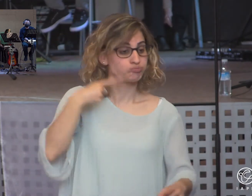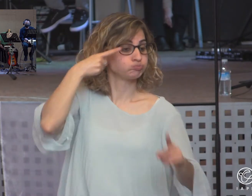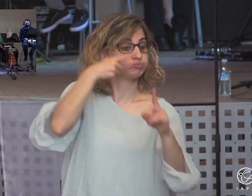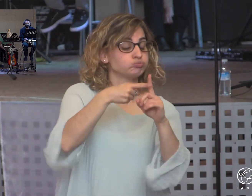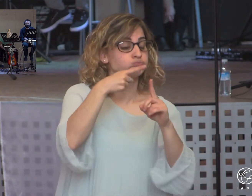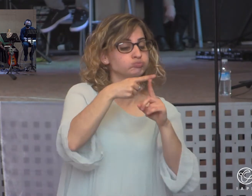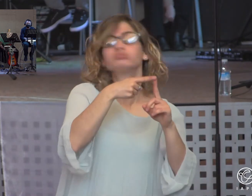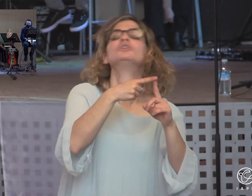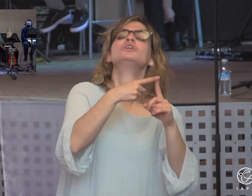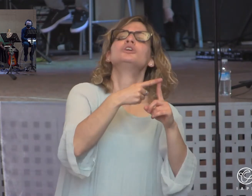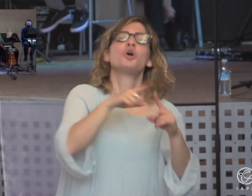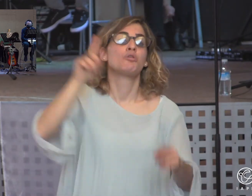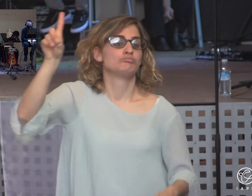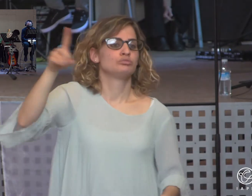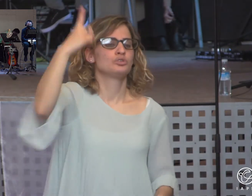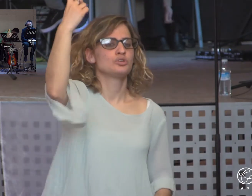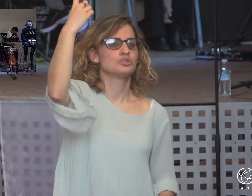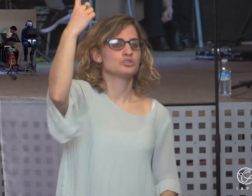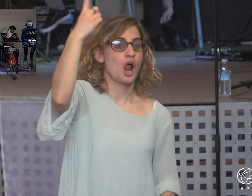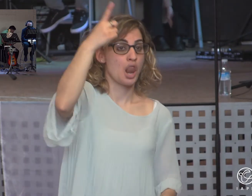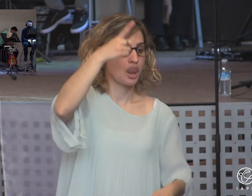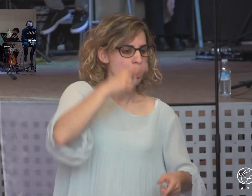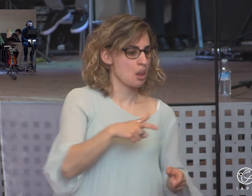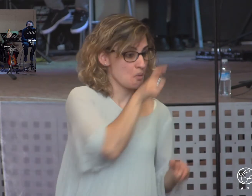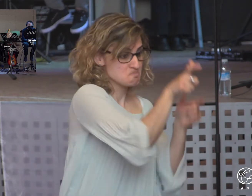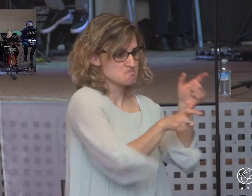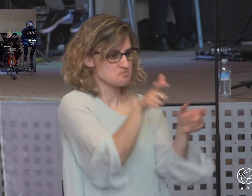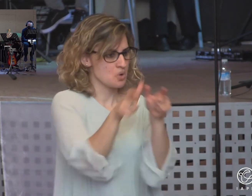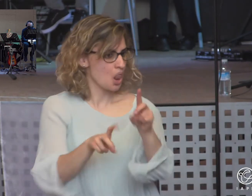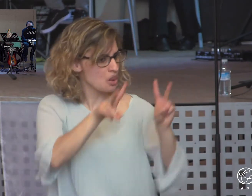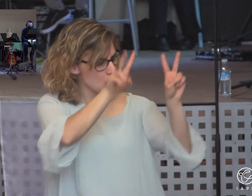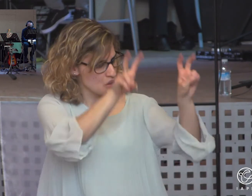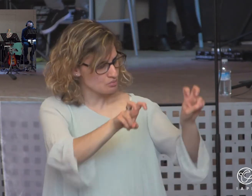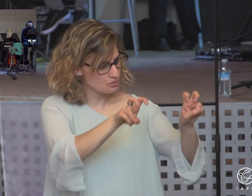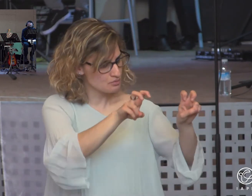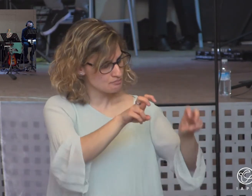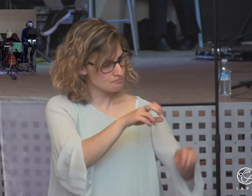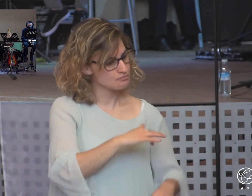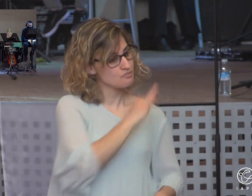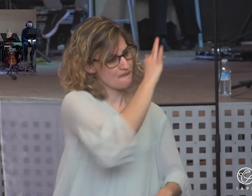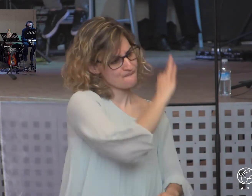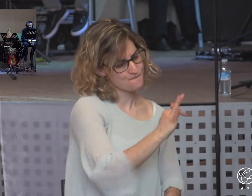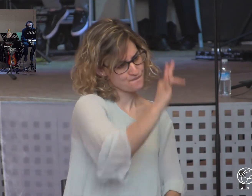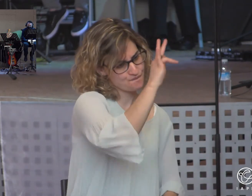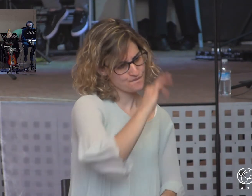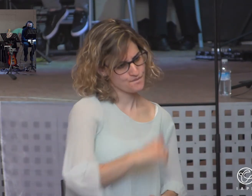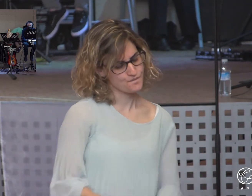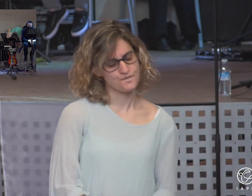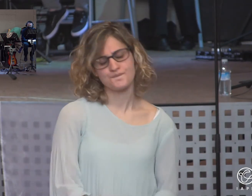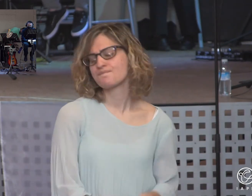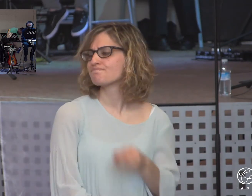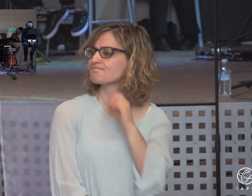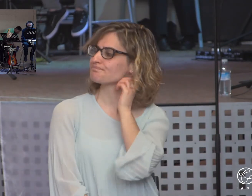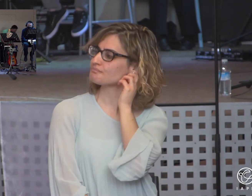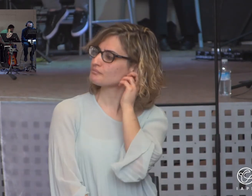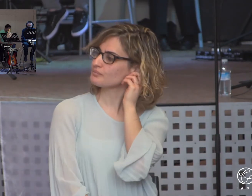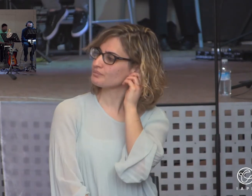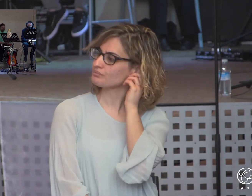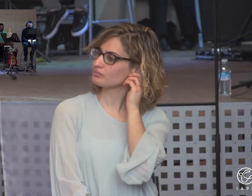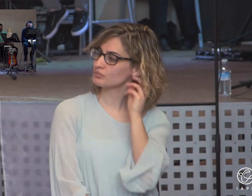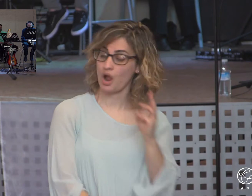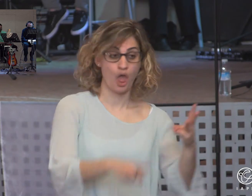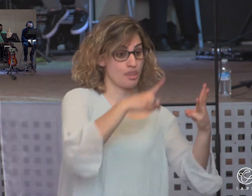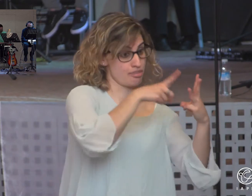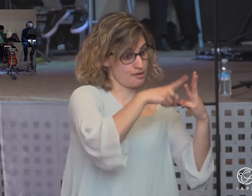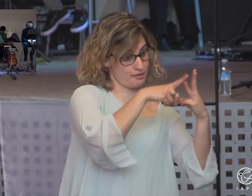que deben de ser salvos. Tercera celebración. Juan 5:1. El Señor